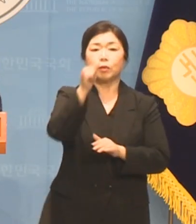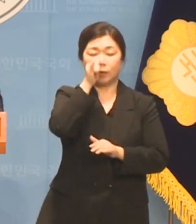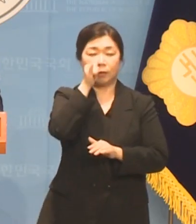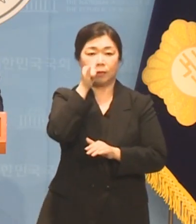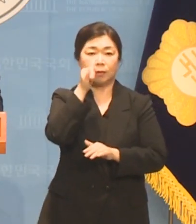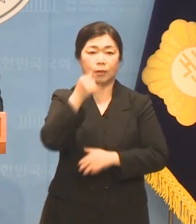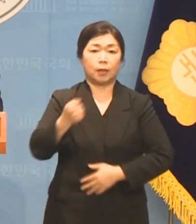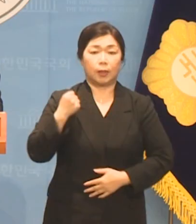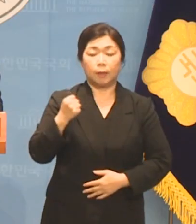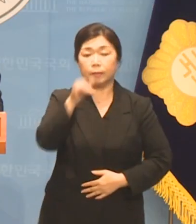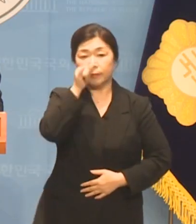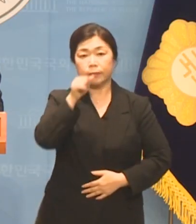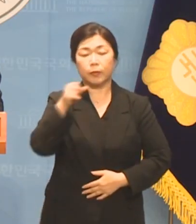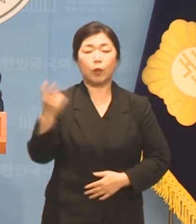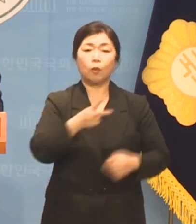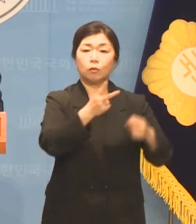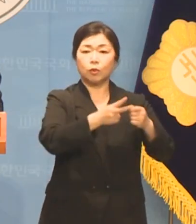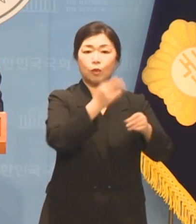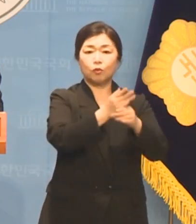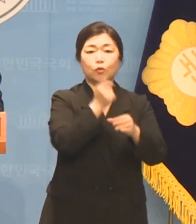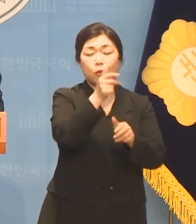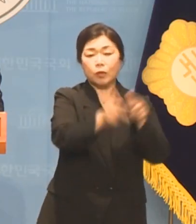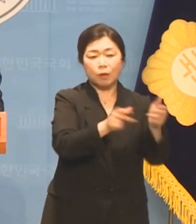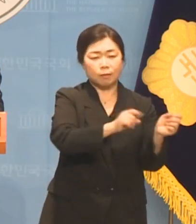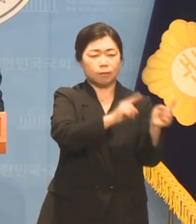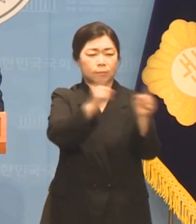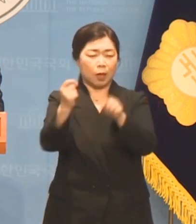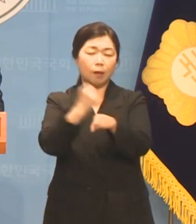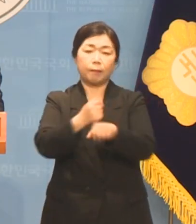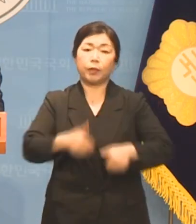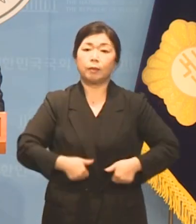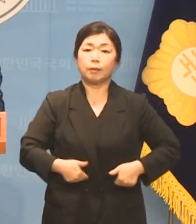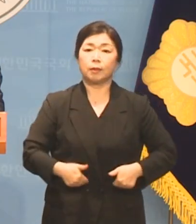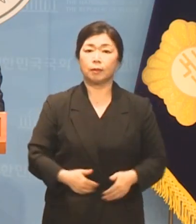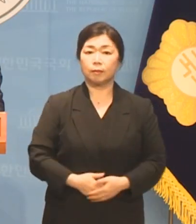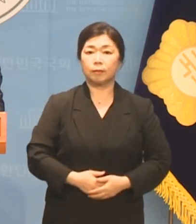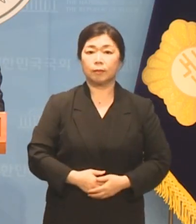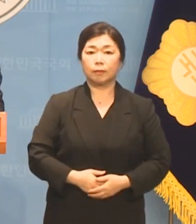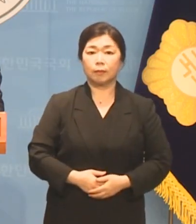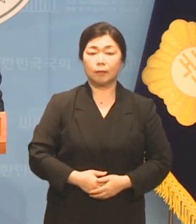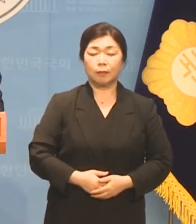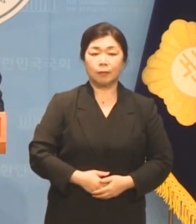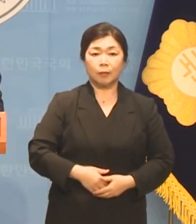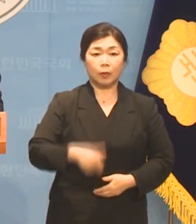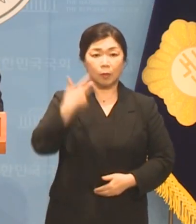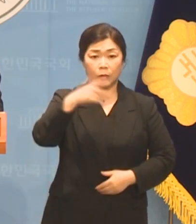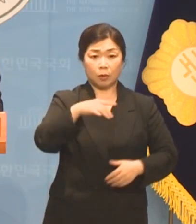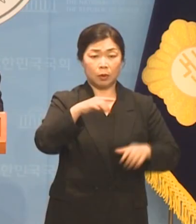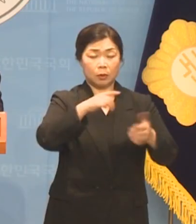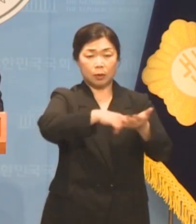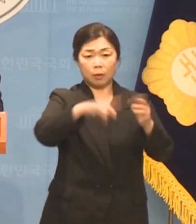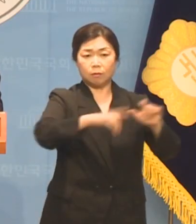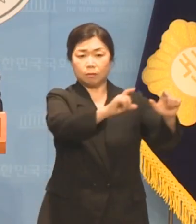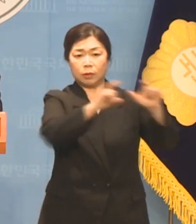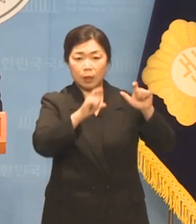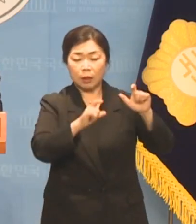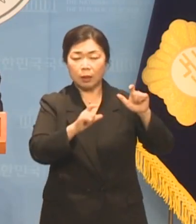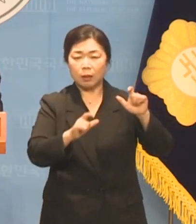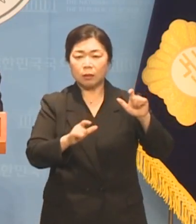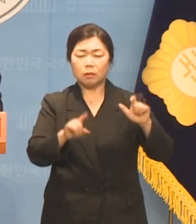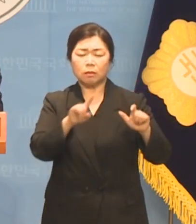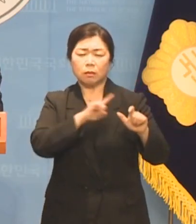있습니다. 둘째, 중소기업을 살려야 합니다. 트럼프 2의 고관세로 인한 충격은 제일